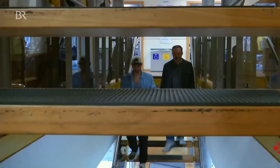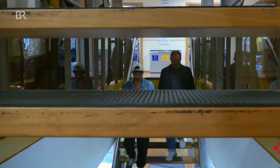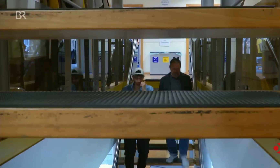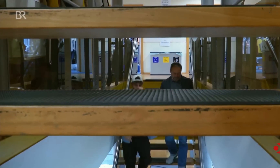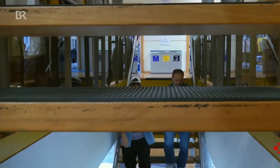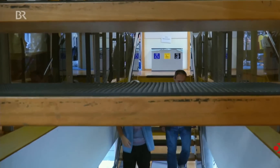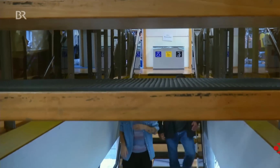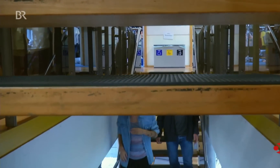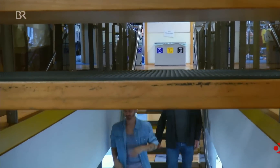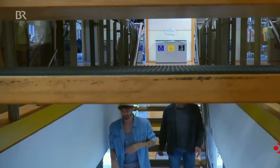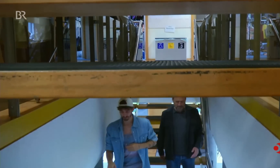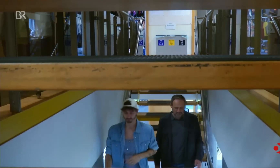Danke.